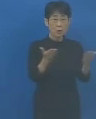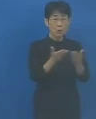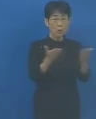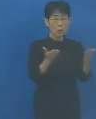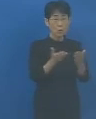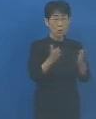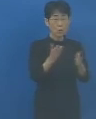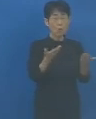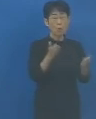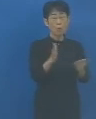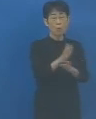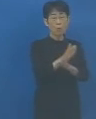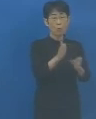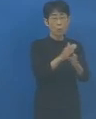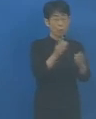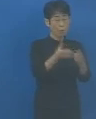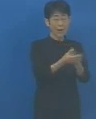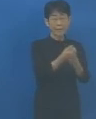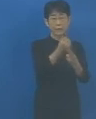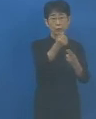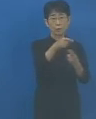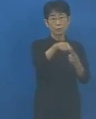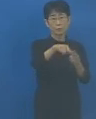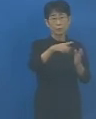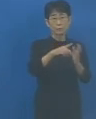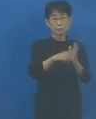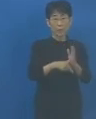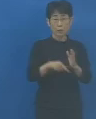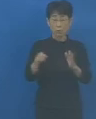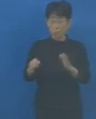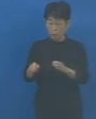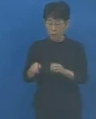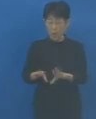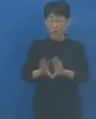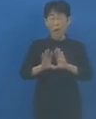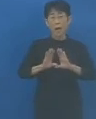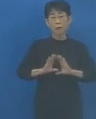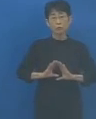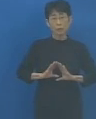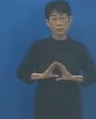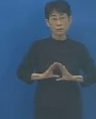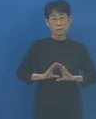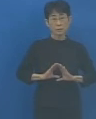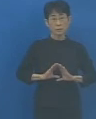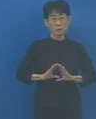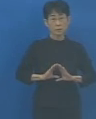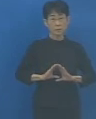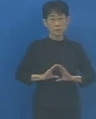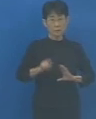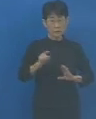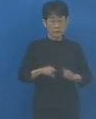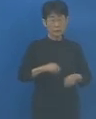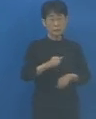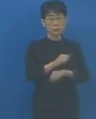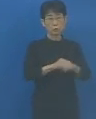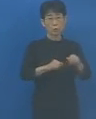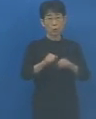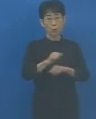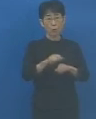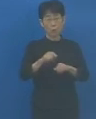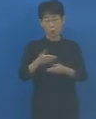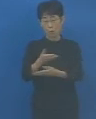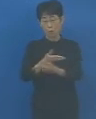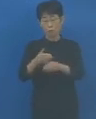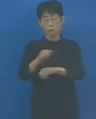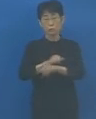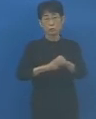で例えば預かり保育というか預かり体験事業、交流事業というようなことを、組み合わせていく、こんな